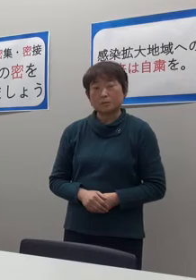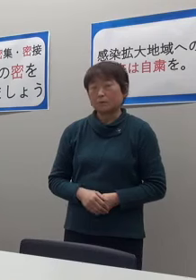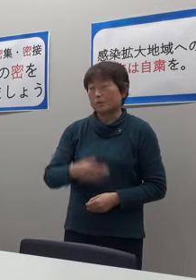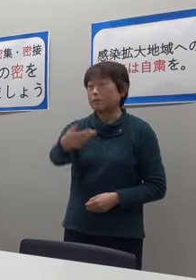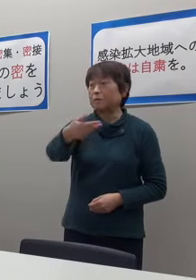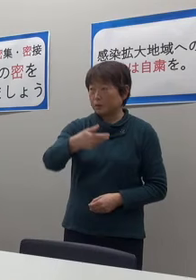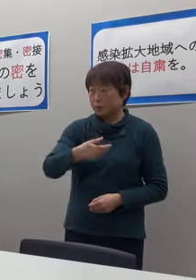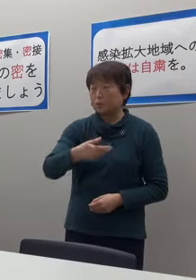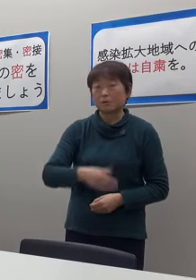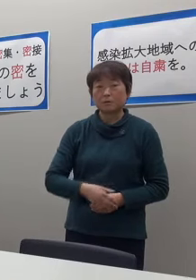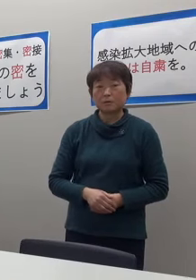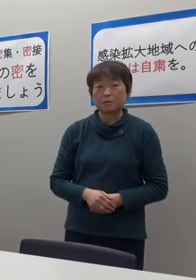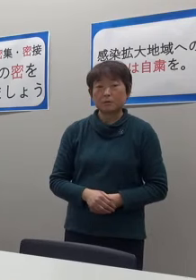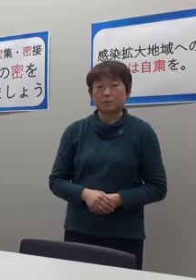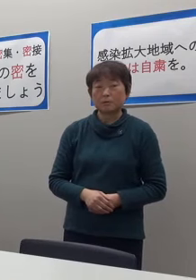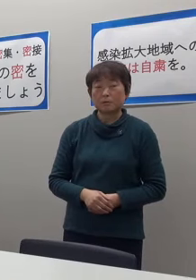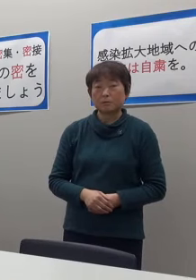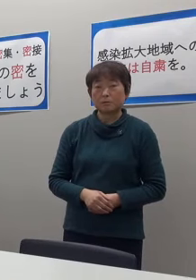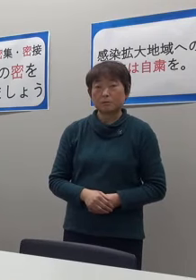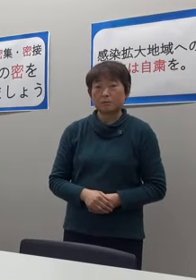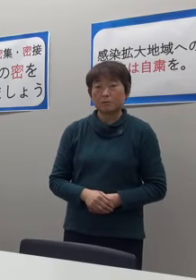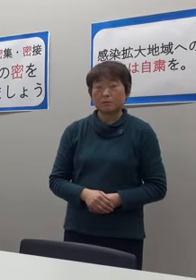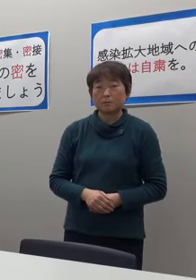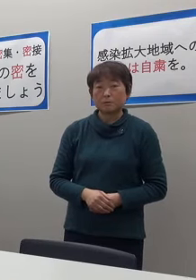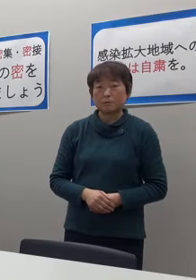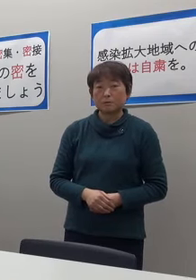継、福島中央テレビです。ですね、